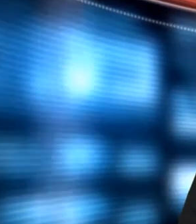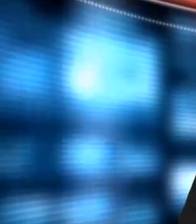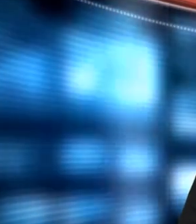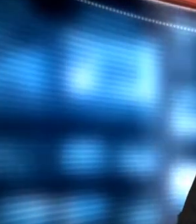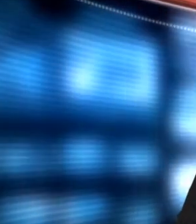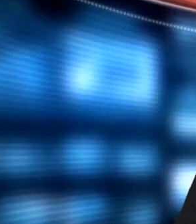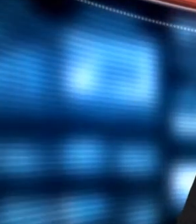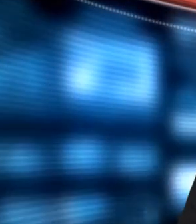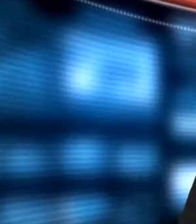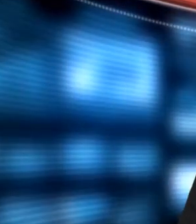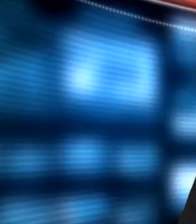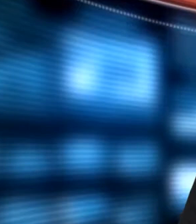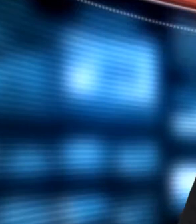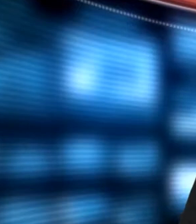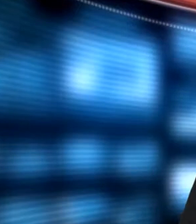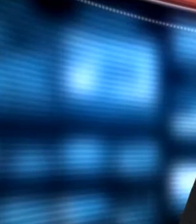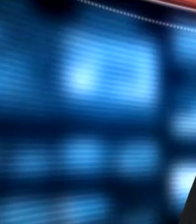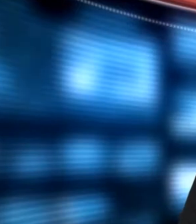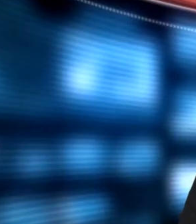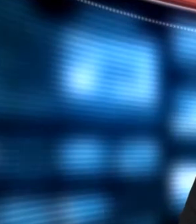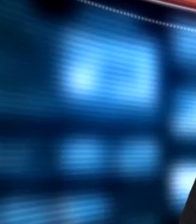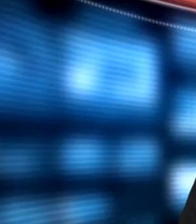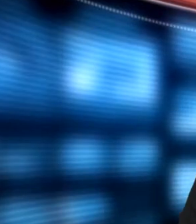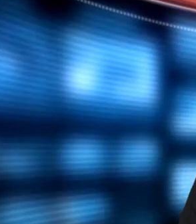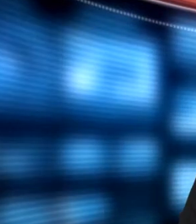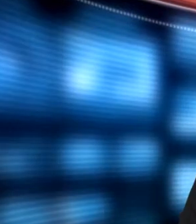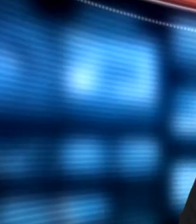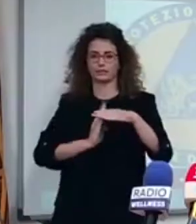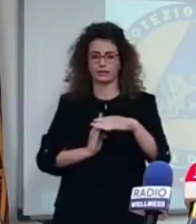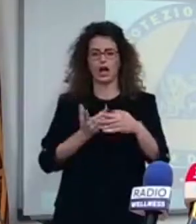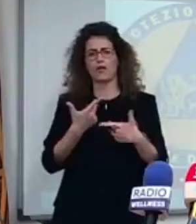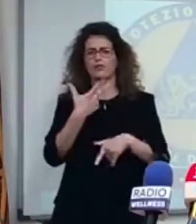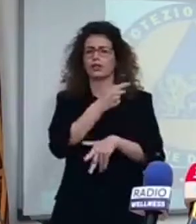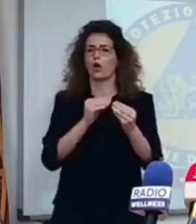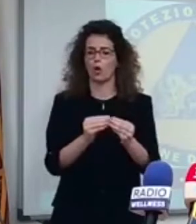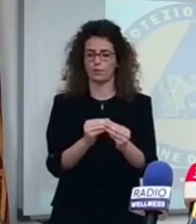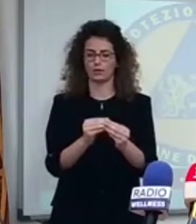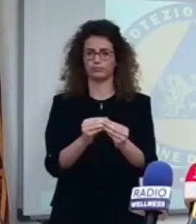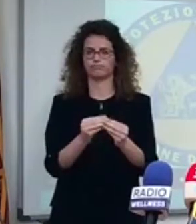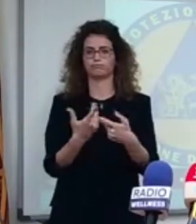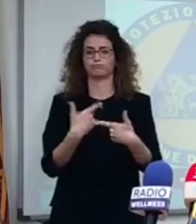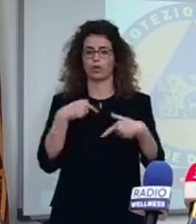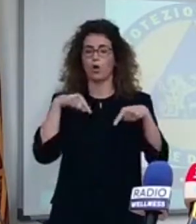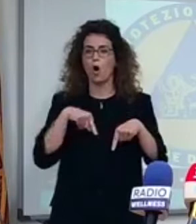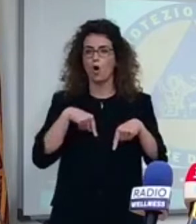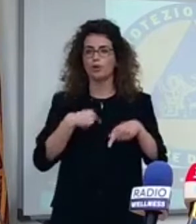di cronaca, andiamo subito a sentirci allora il primo servizio. È in corso la vaccinazione